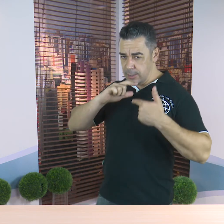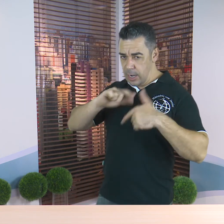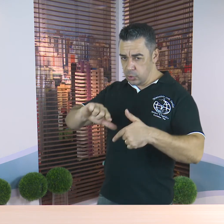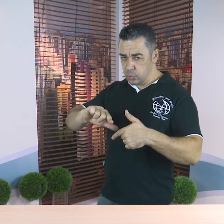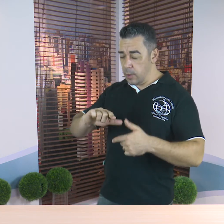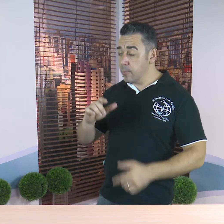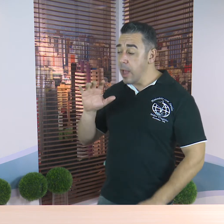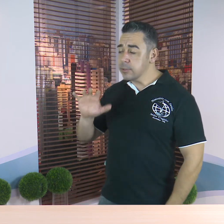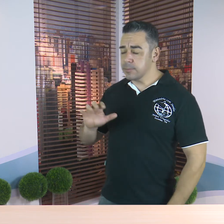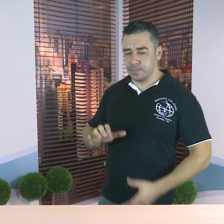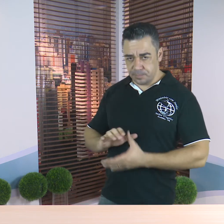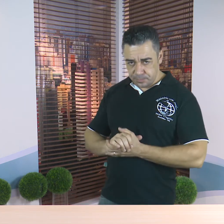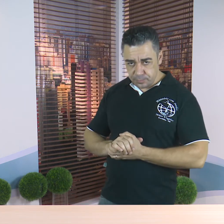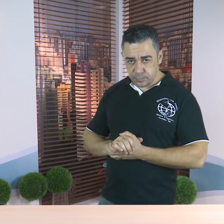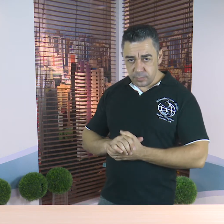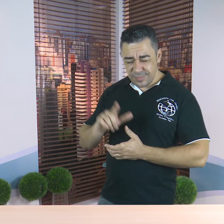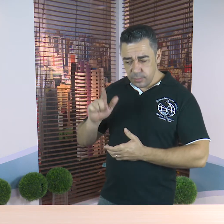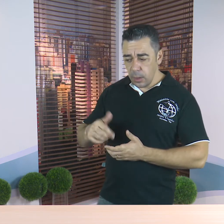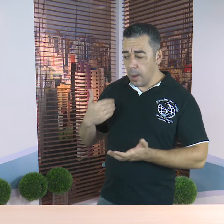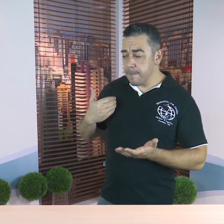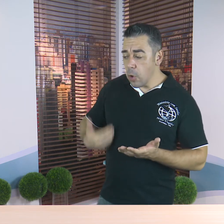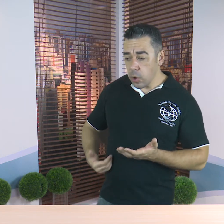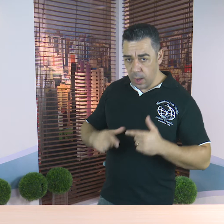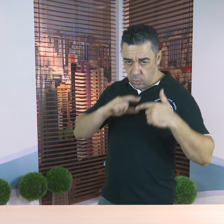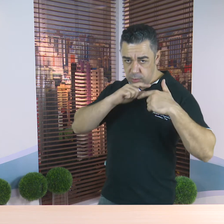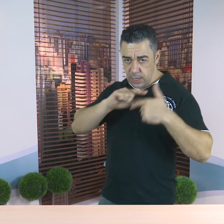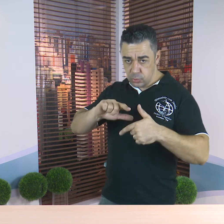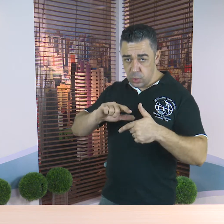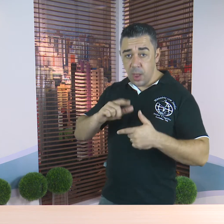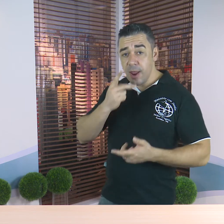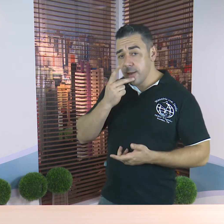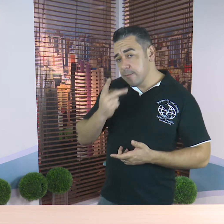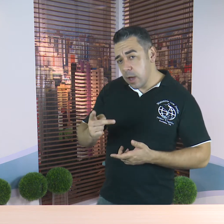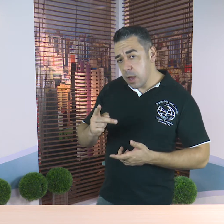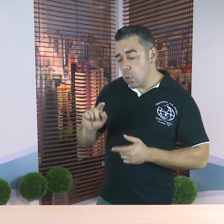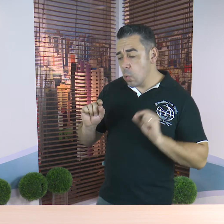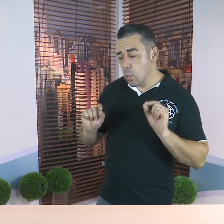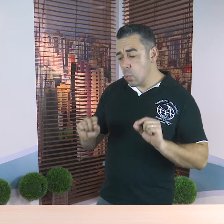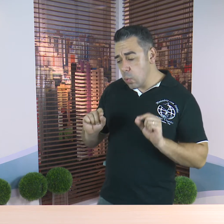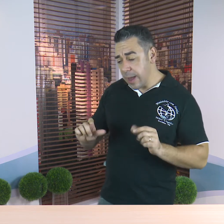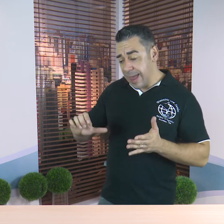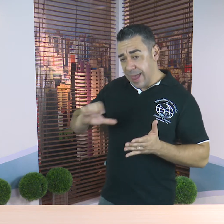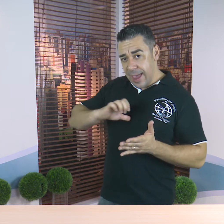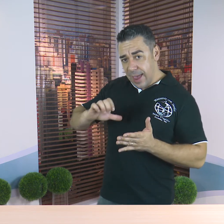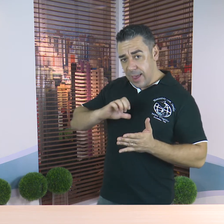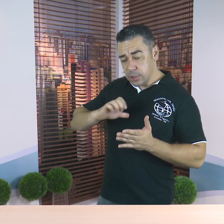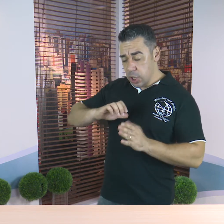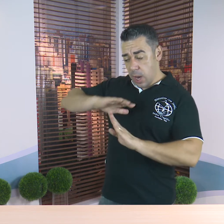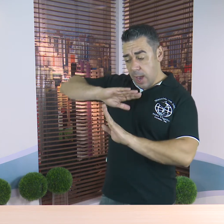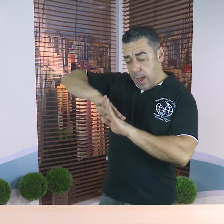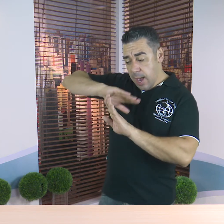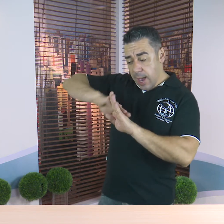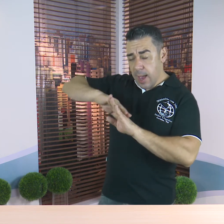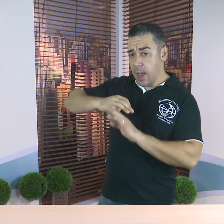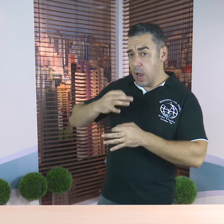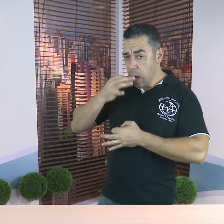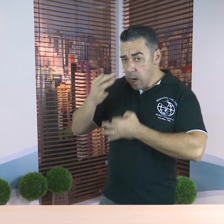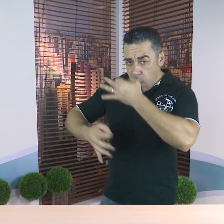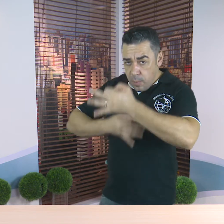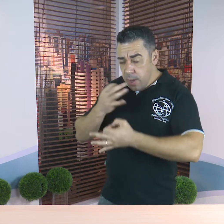se posiciona na defesa da moral tradicional. Há um conteúdo ético embutido por trás dos seus argumentos de que a